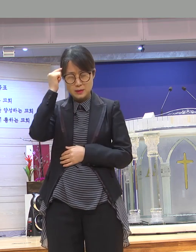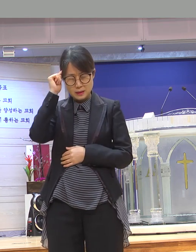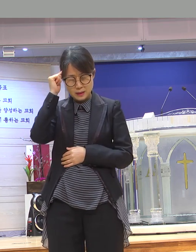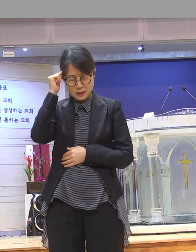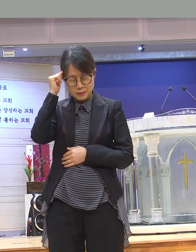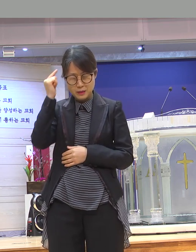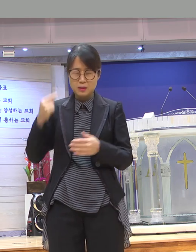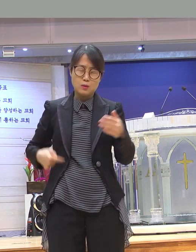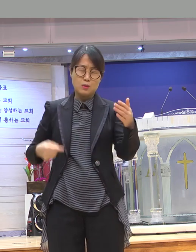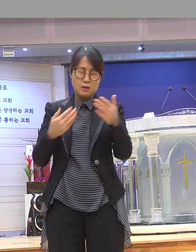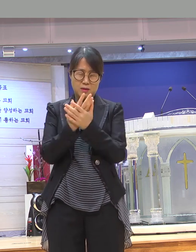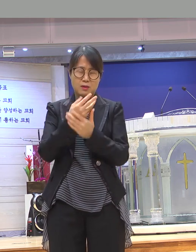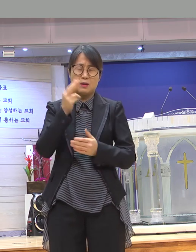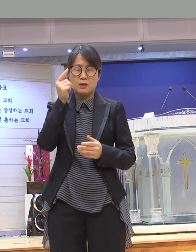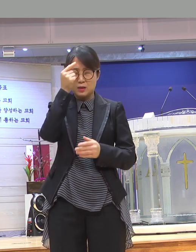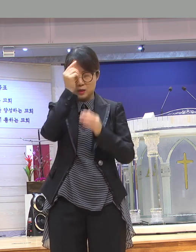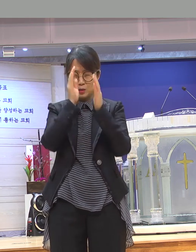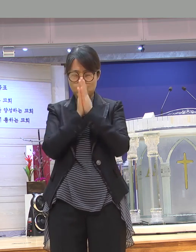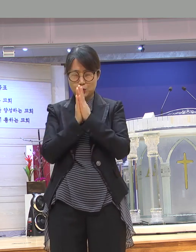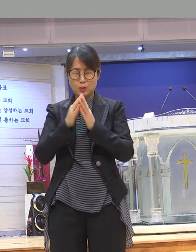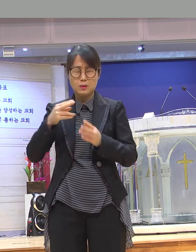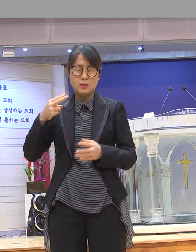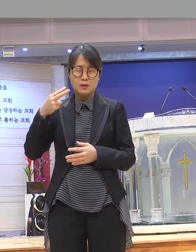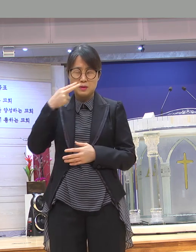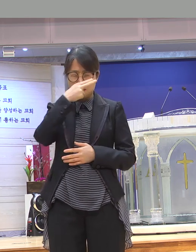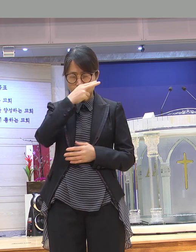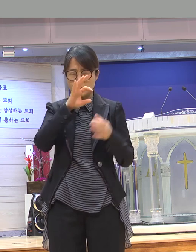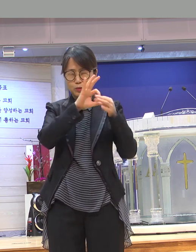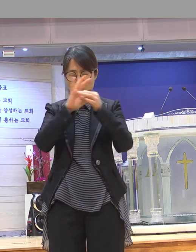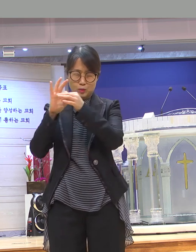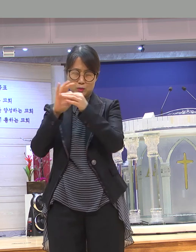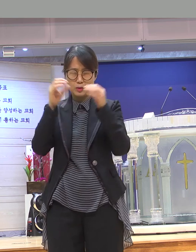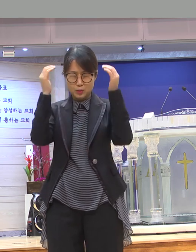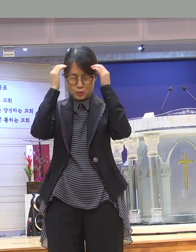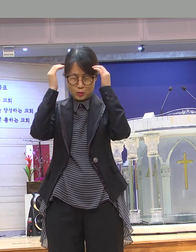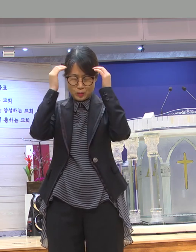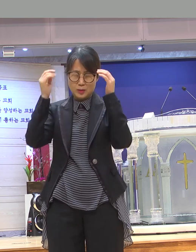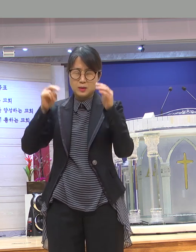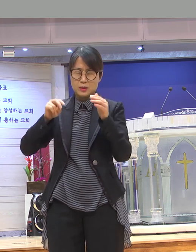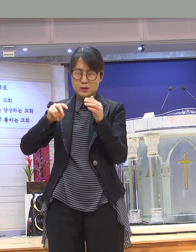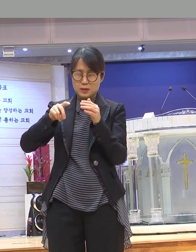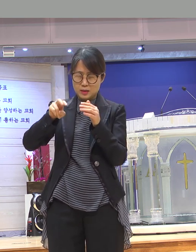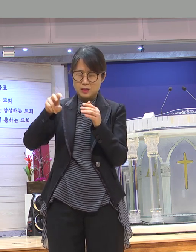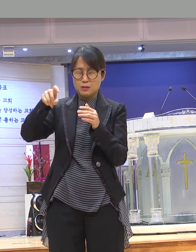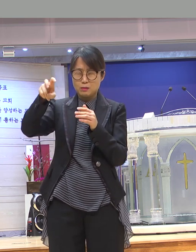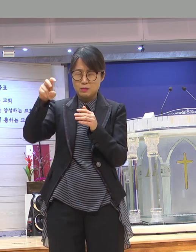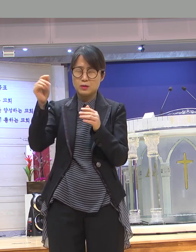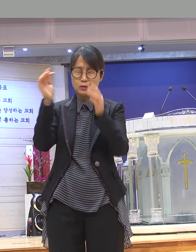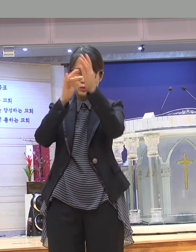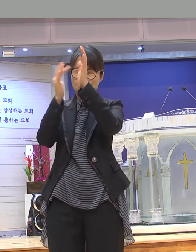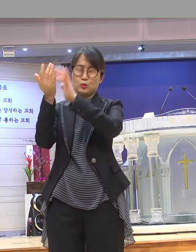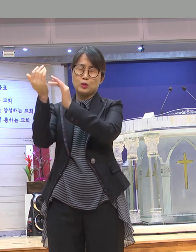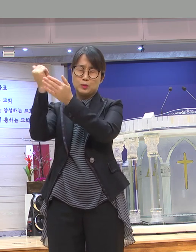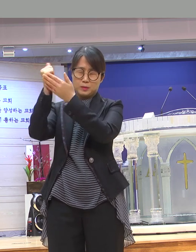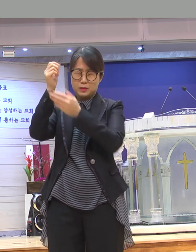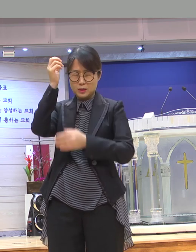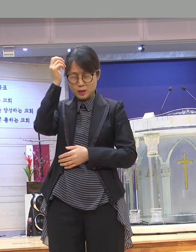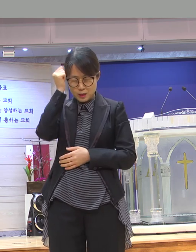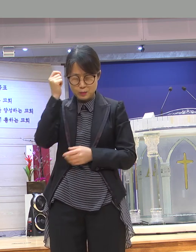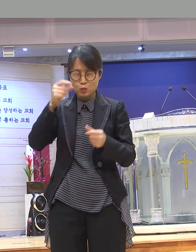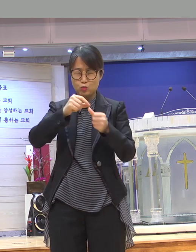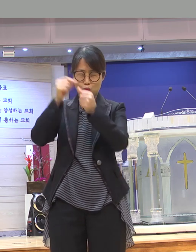주님의 십자가를 생각하며 회개와 기도, 절제와 금식을 통해 순환의 길을 걸어가신 주님을